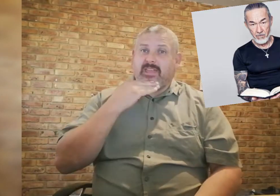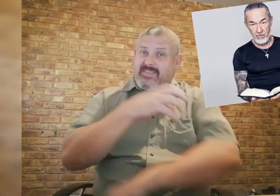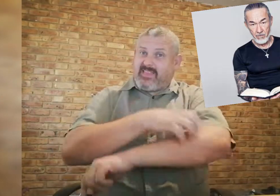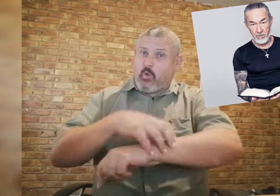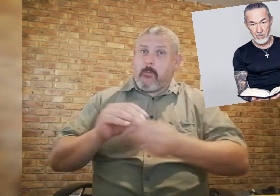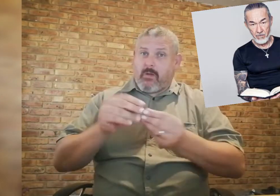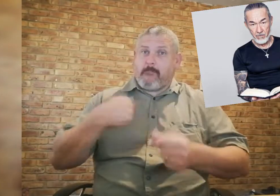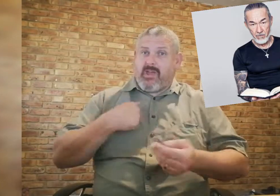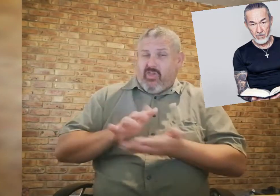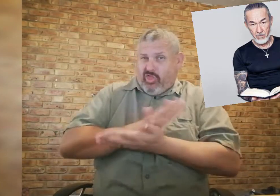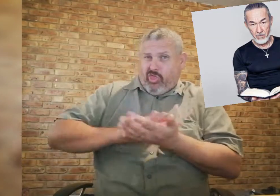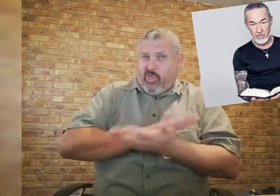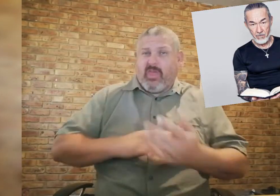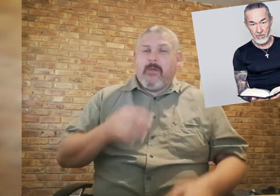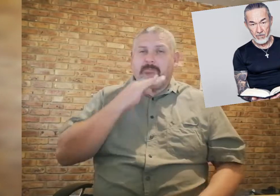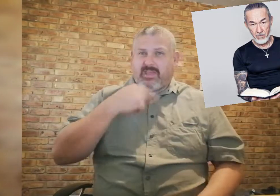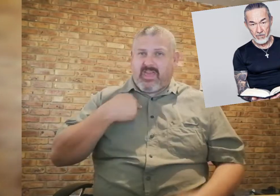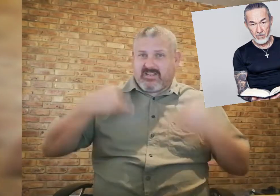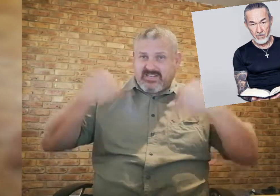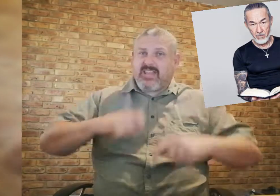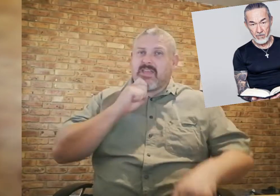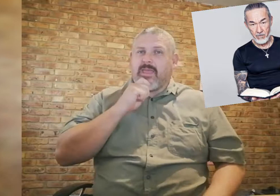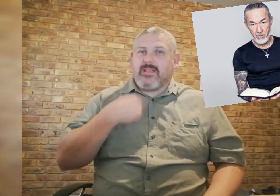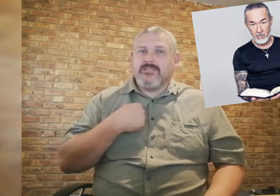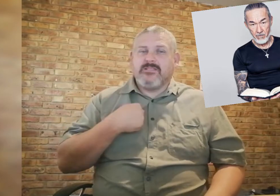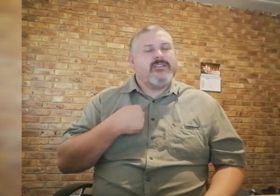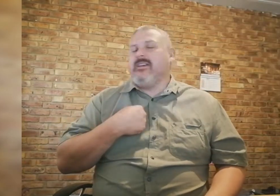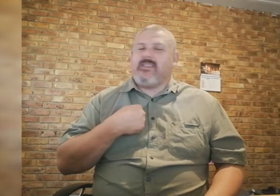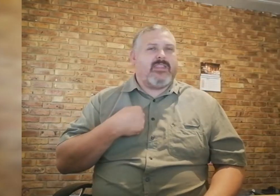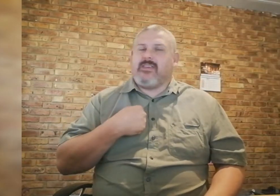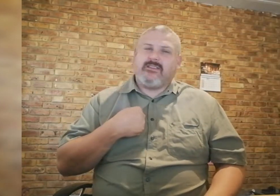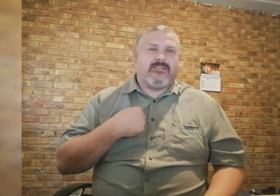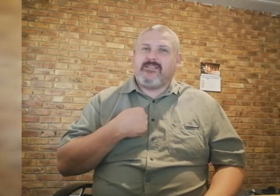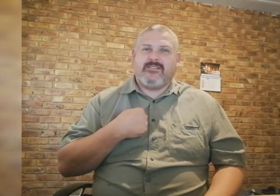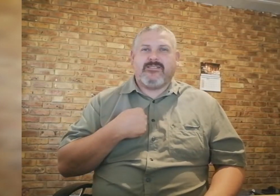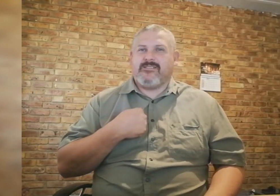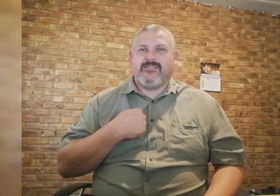Dicken Tattoo macht mal, dicken echt schlechter Mensch. Nee.